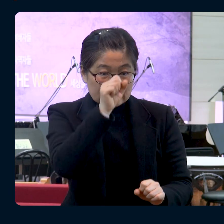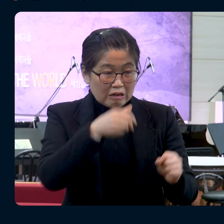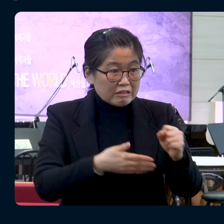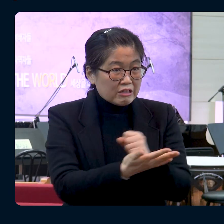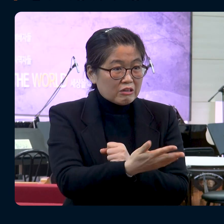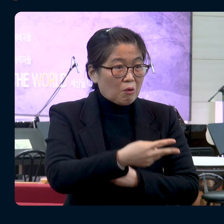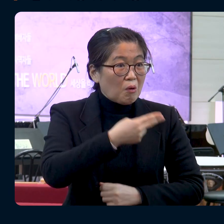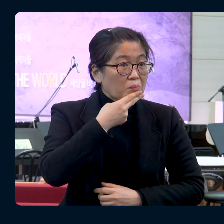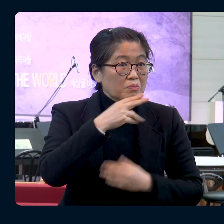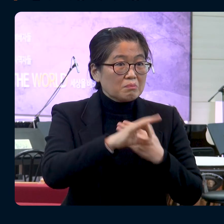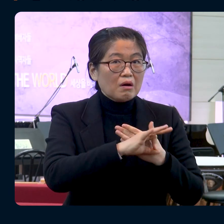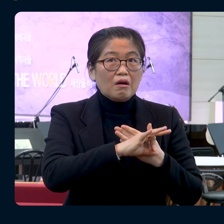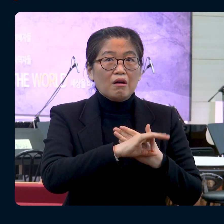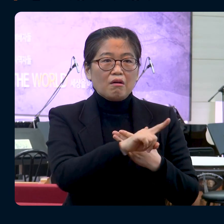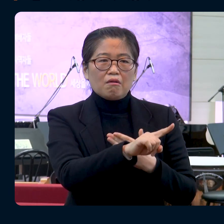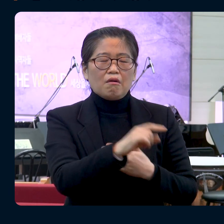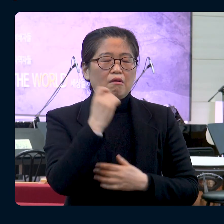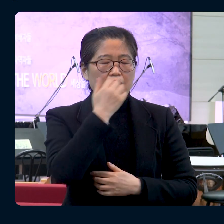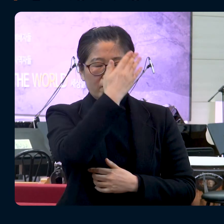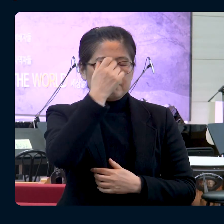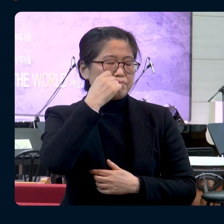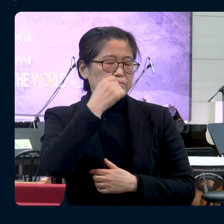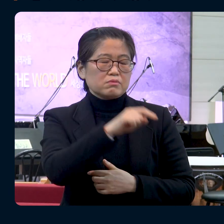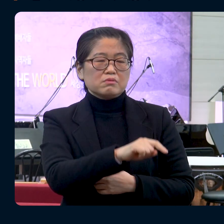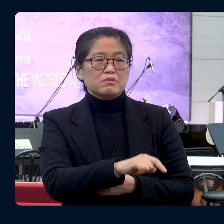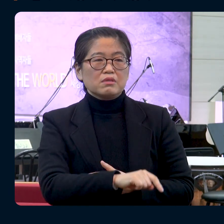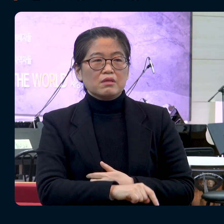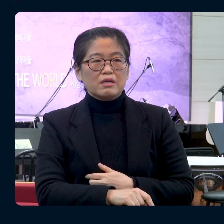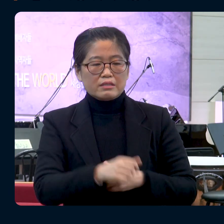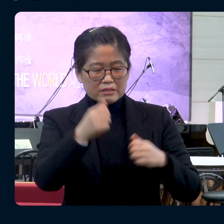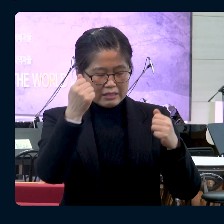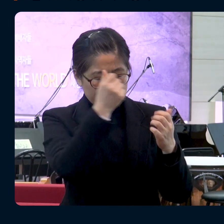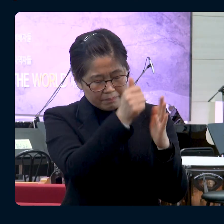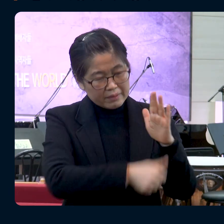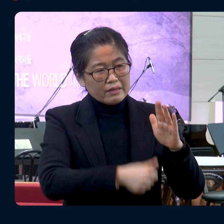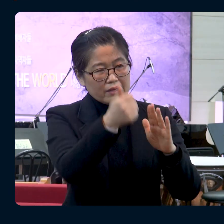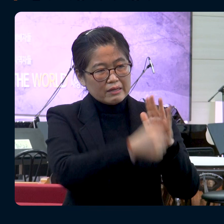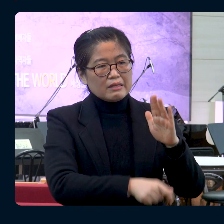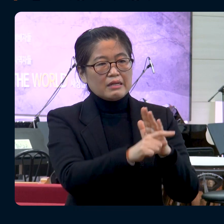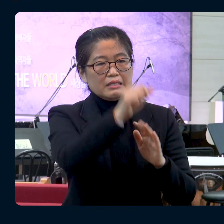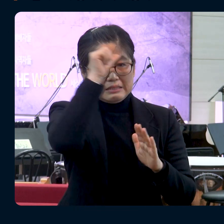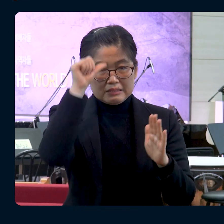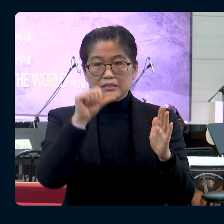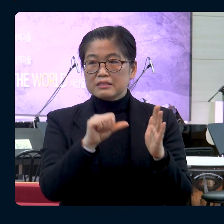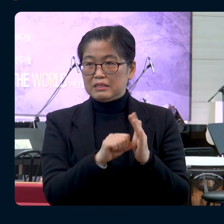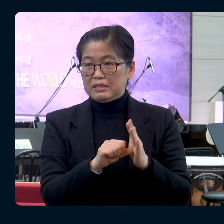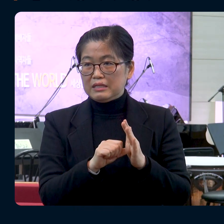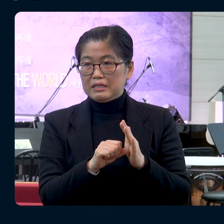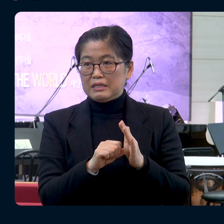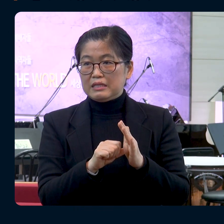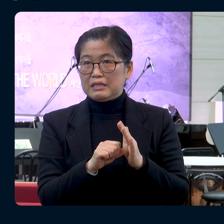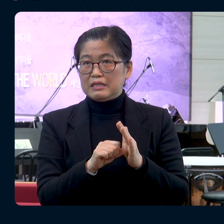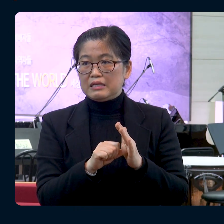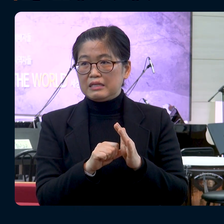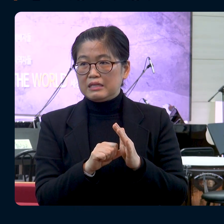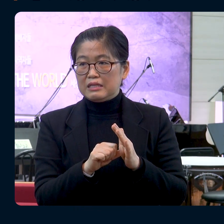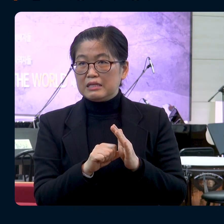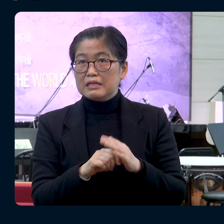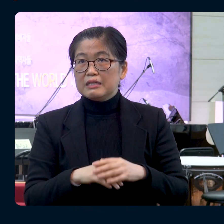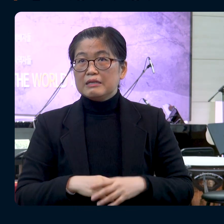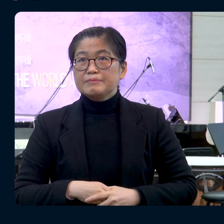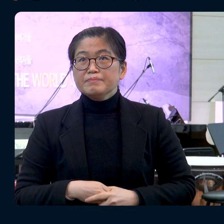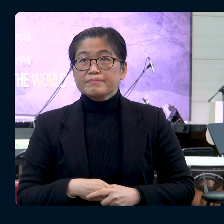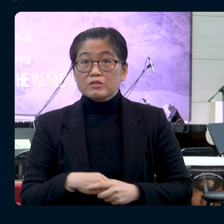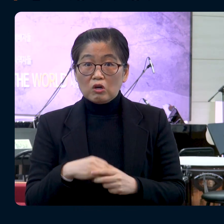선한 영향력이 없으면요, 그건 아름다운 인생이 아니죠. 실패한 인생이죠. 그러나 아무리 힘들고 어려웠어도